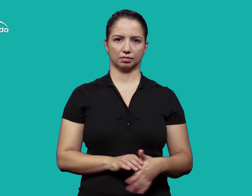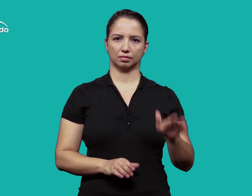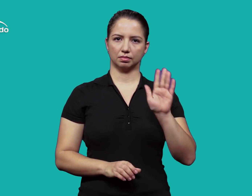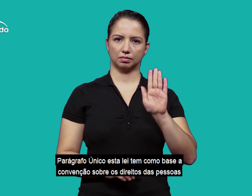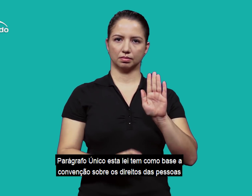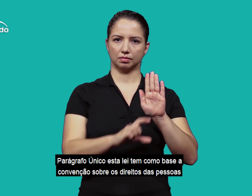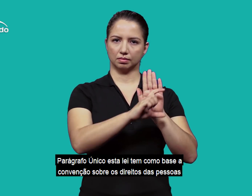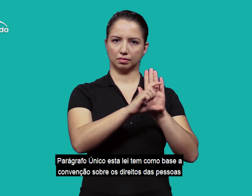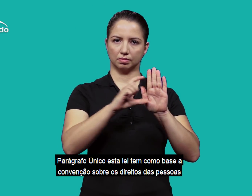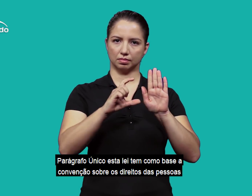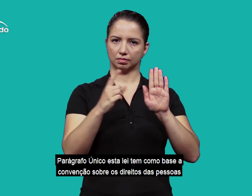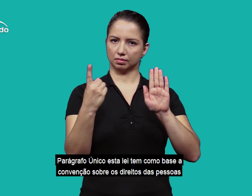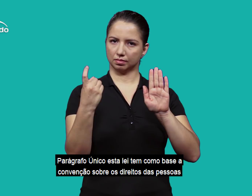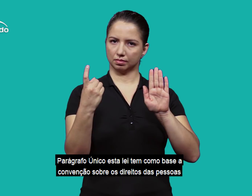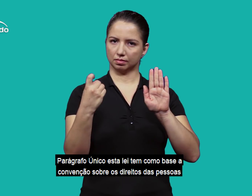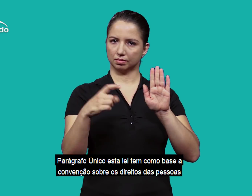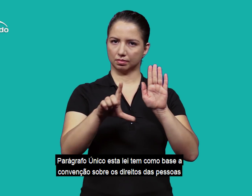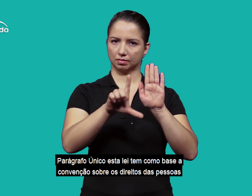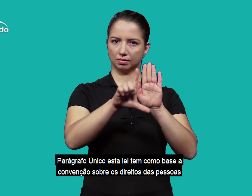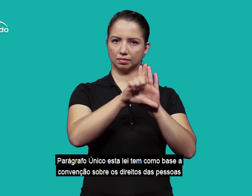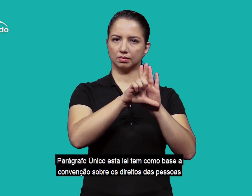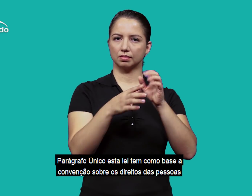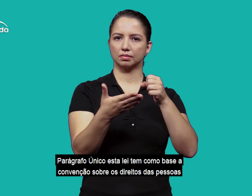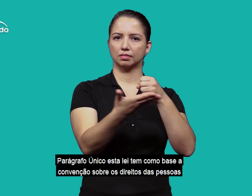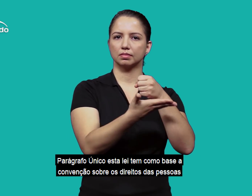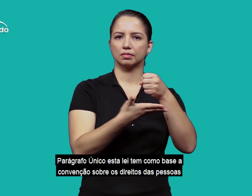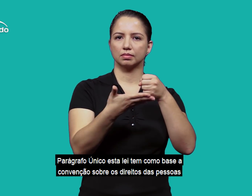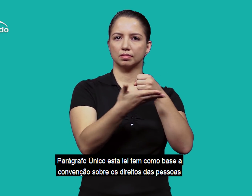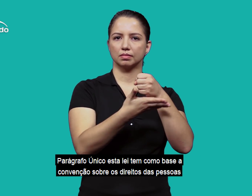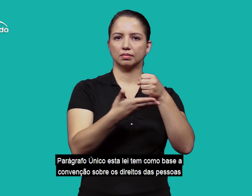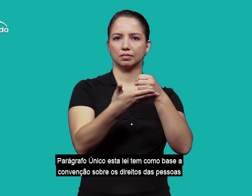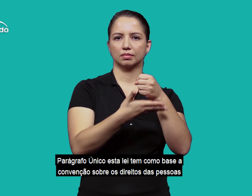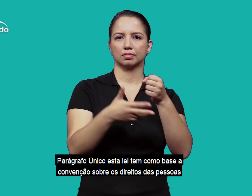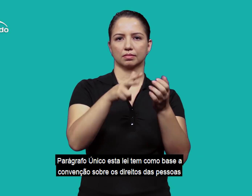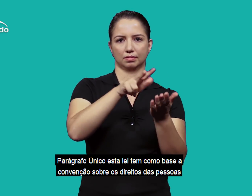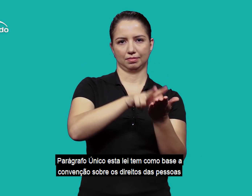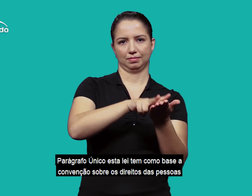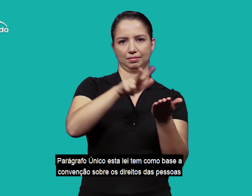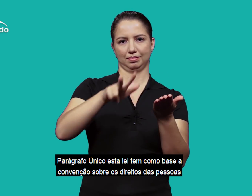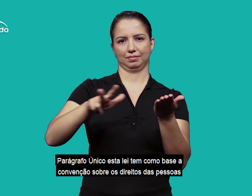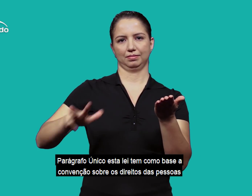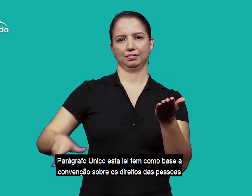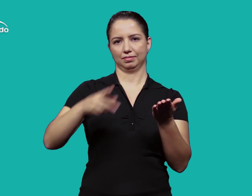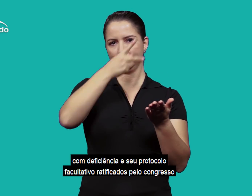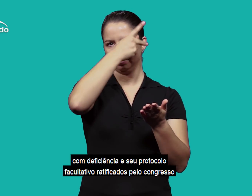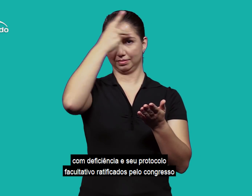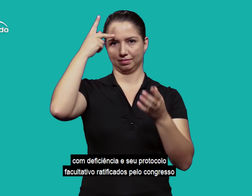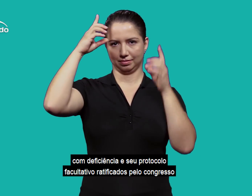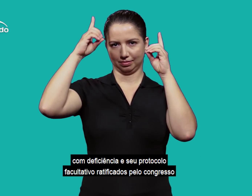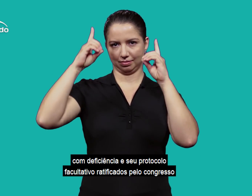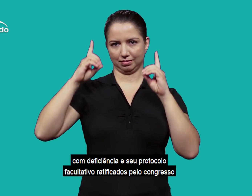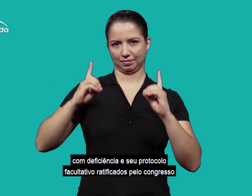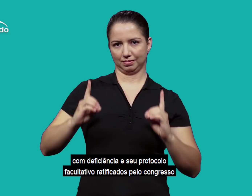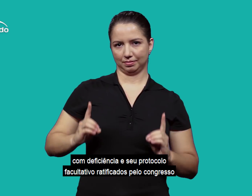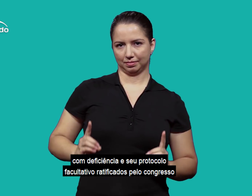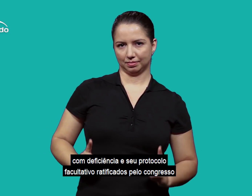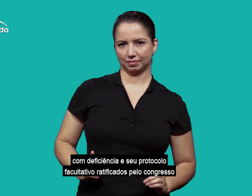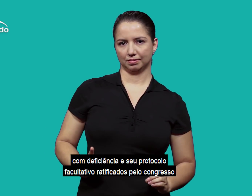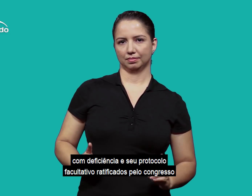parágrafo único esta lei tem como base a convenção sobre os direitos das pessoas com deficiência e